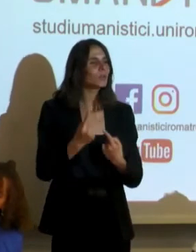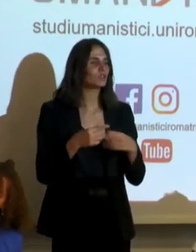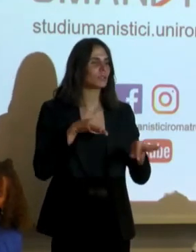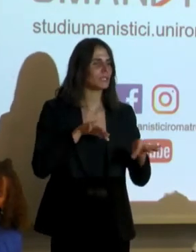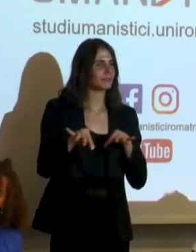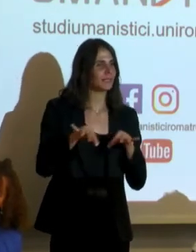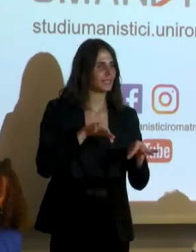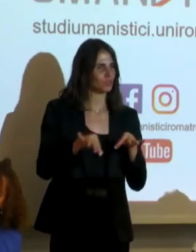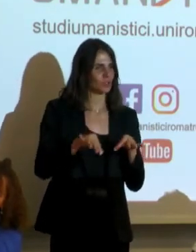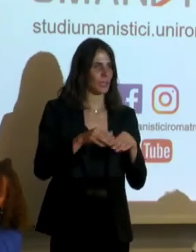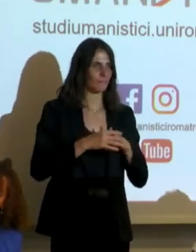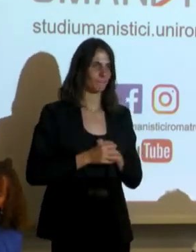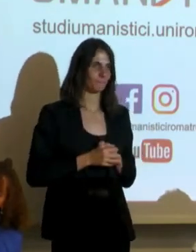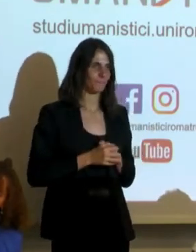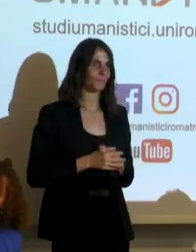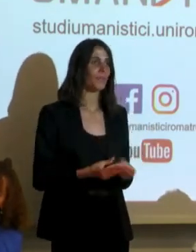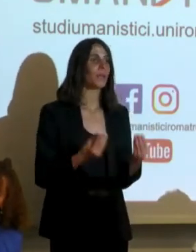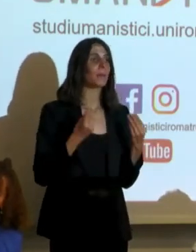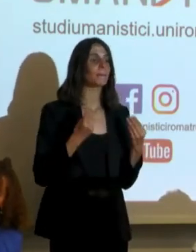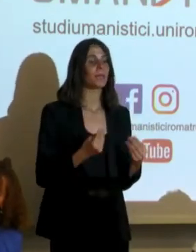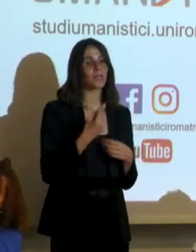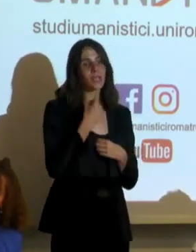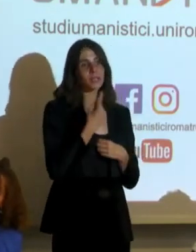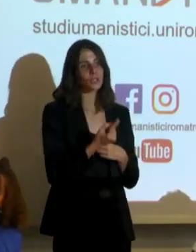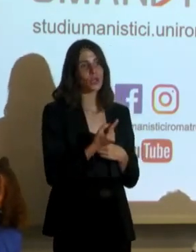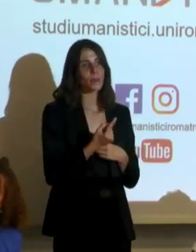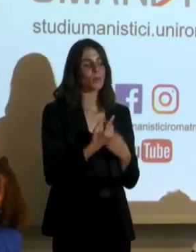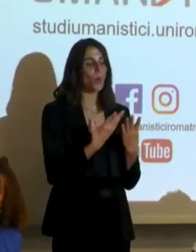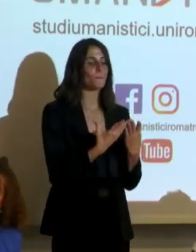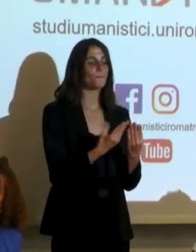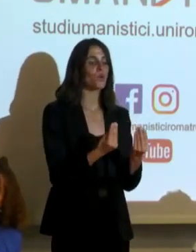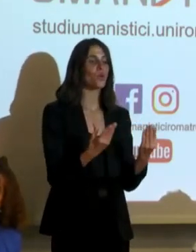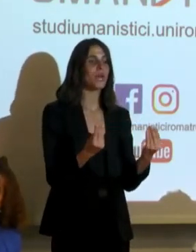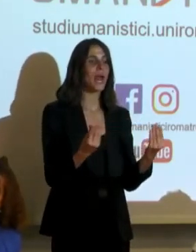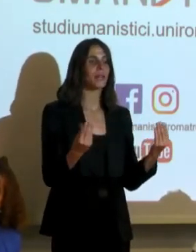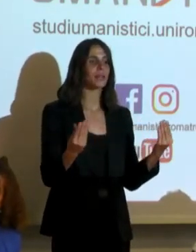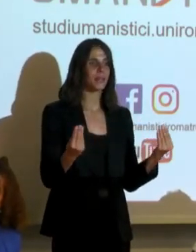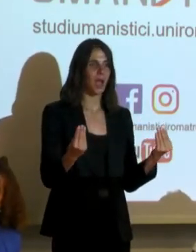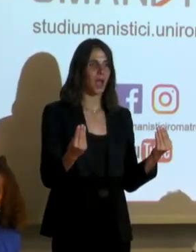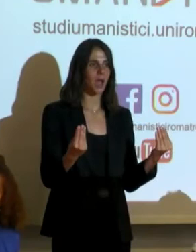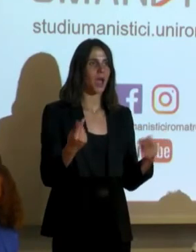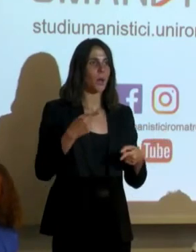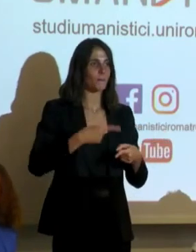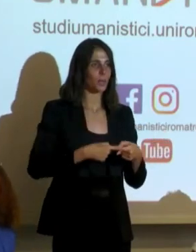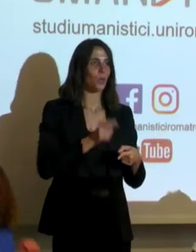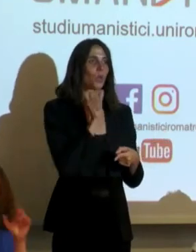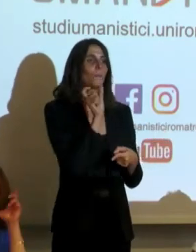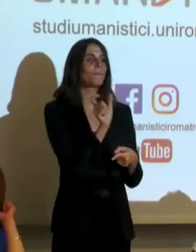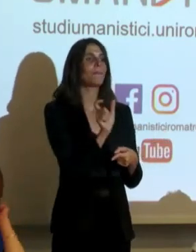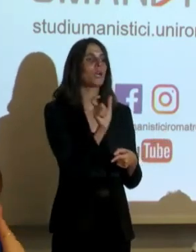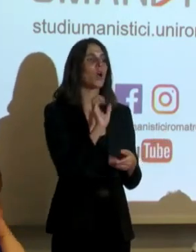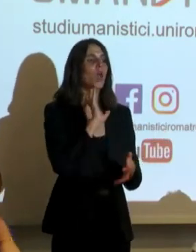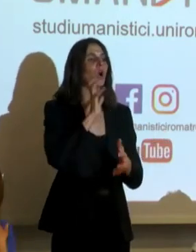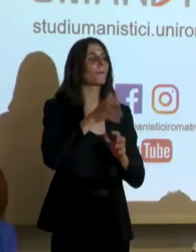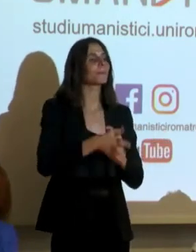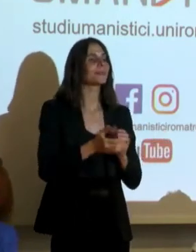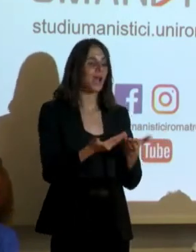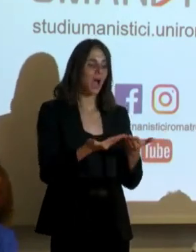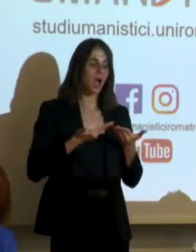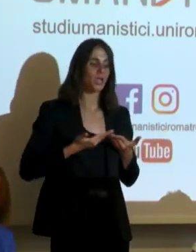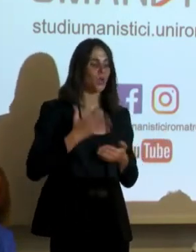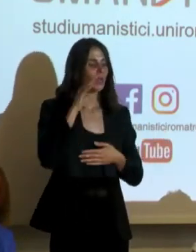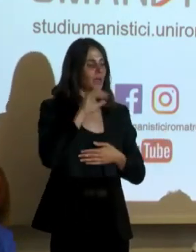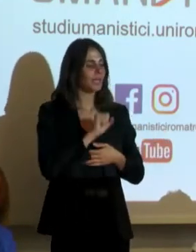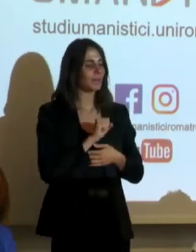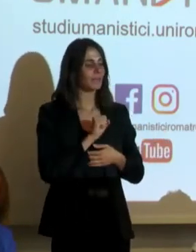nostro presente. Perché diciamo che pluralità oltre a complessità ci aiutano a capire che cosa si può fare quando